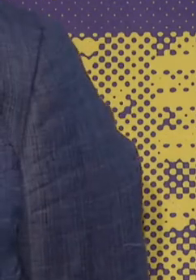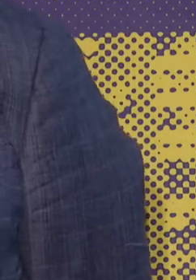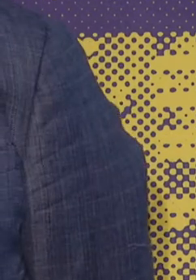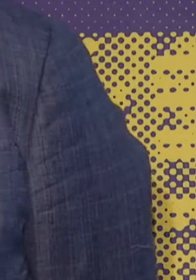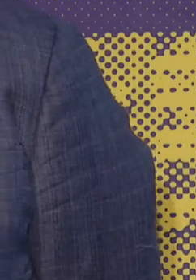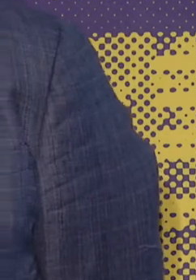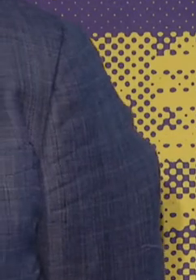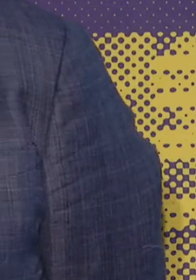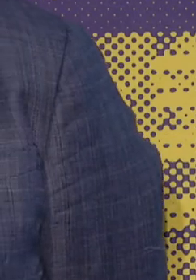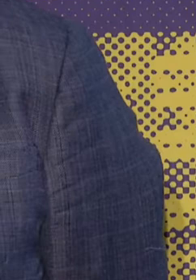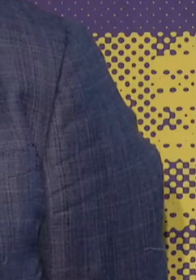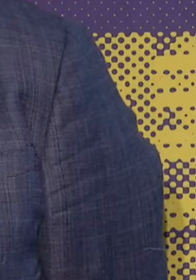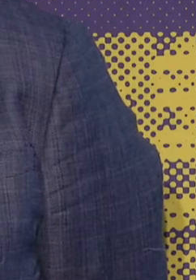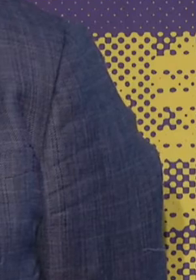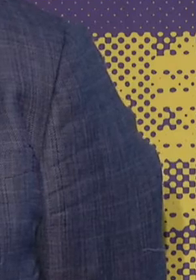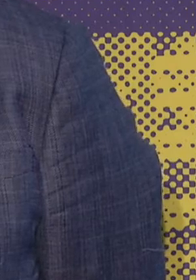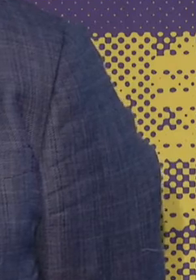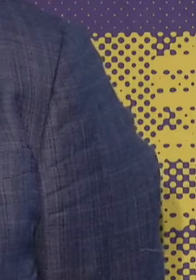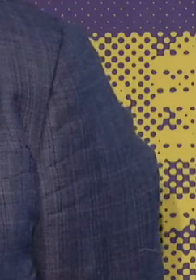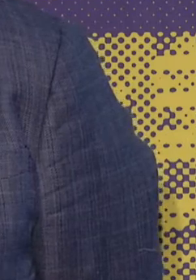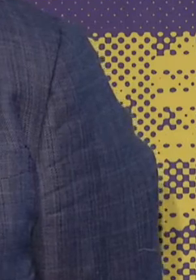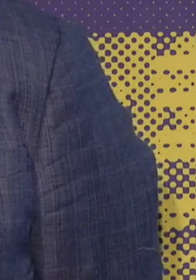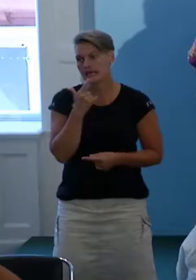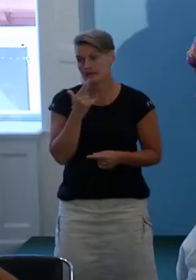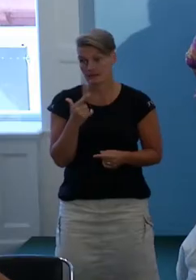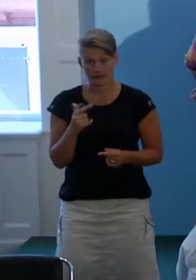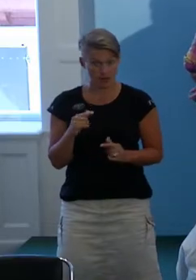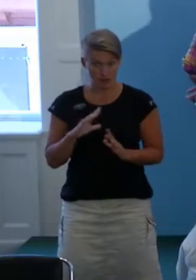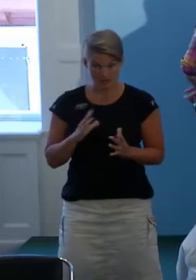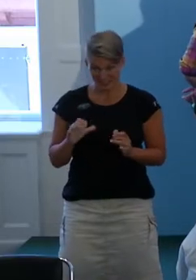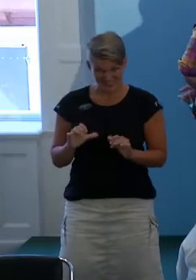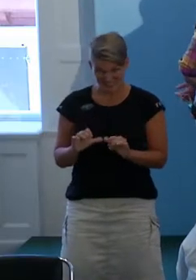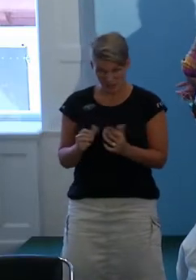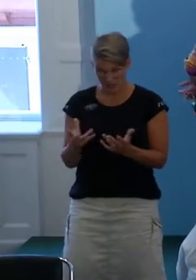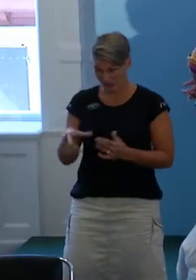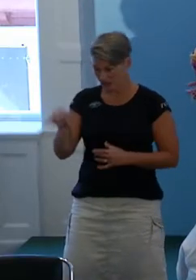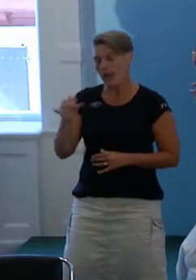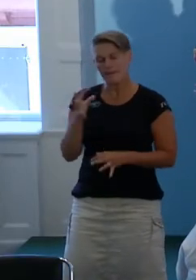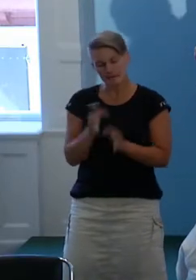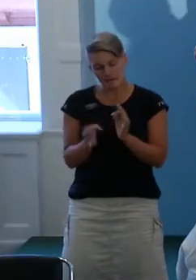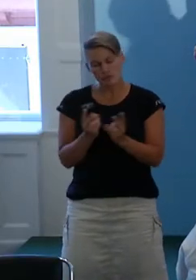fel. Så att den där rädslan gör att man avvaktar.